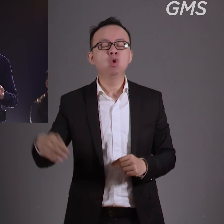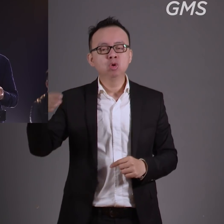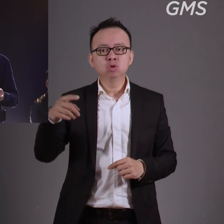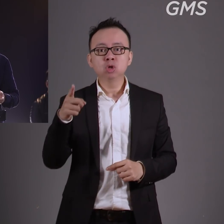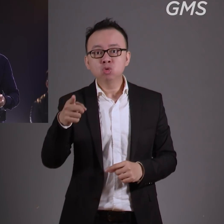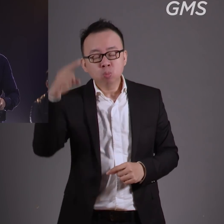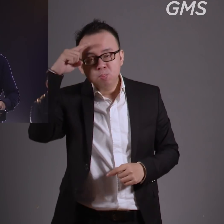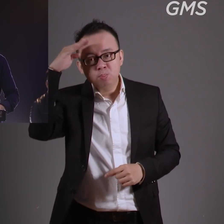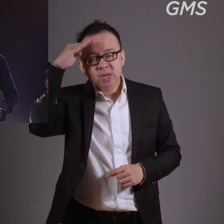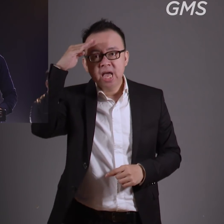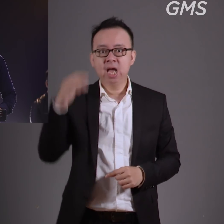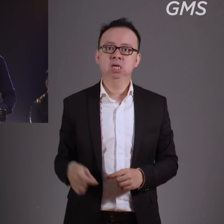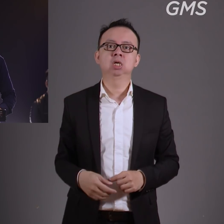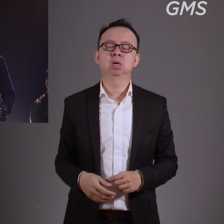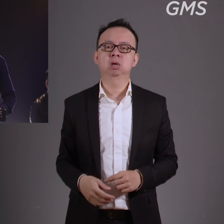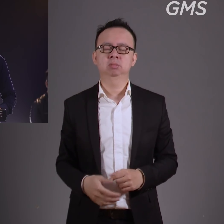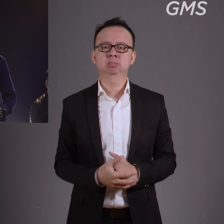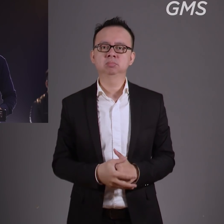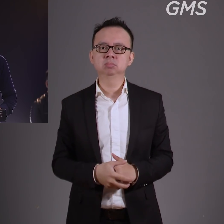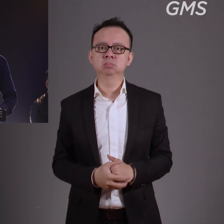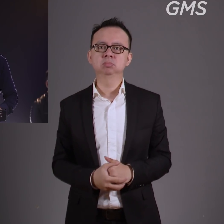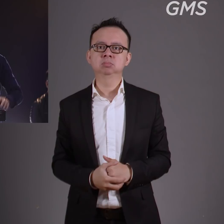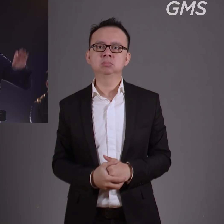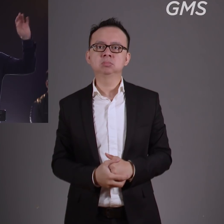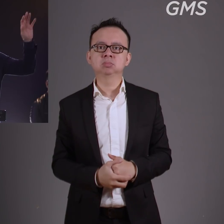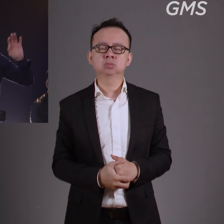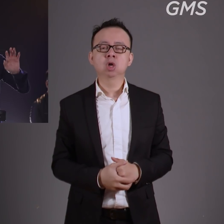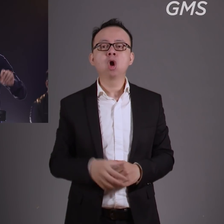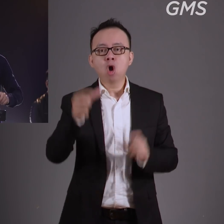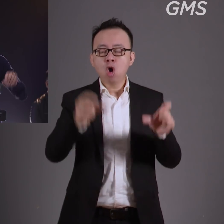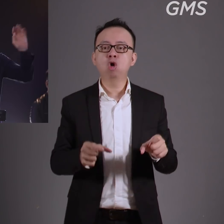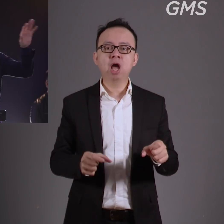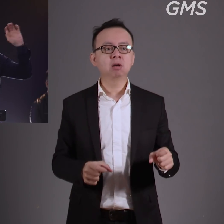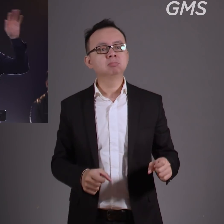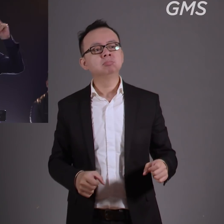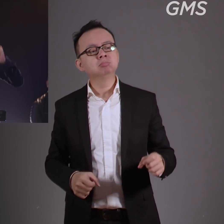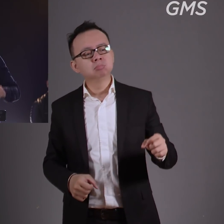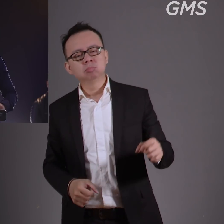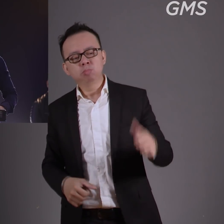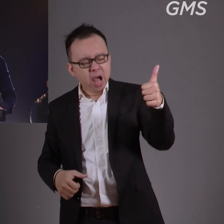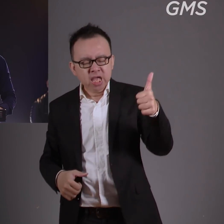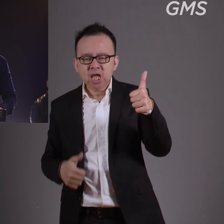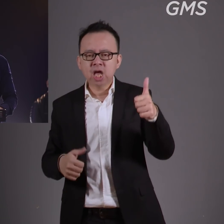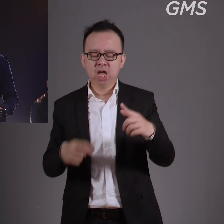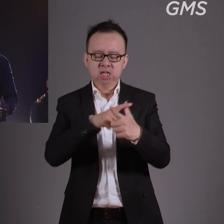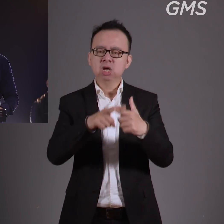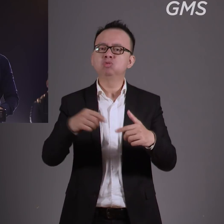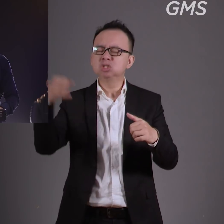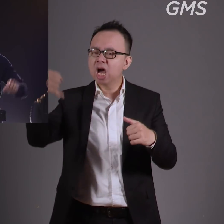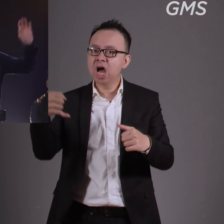pria. Coba bayangkan, orang baik, orang jahat ditentukan oleh laki-lakinya dalam